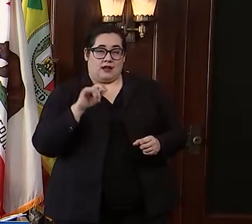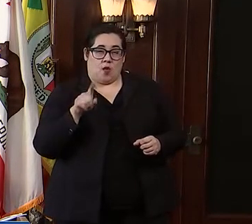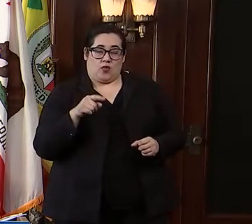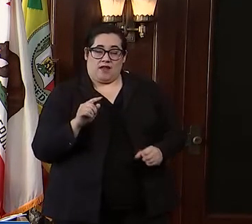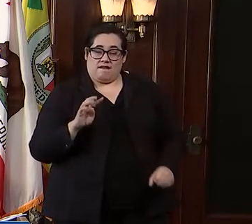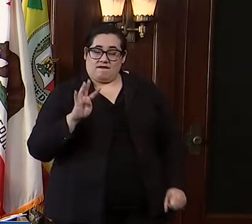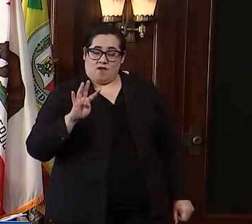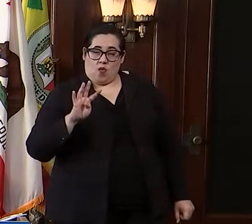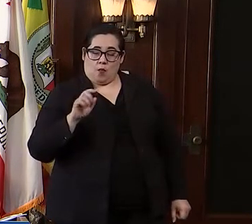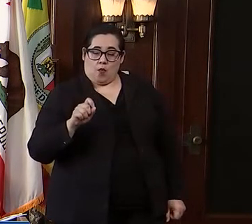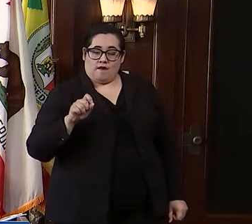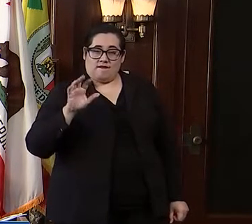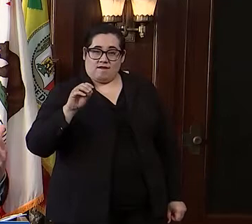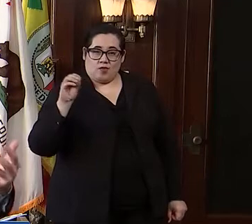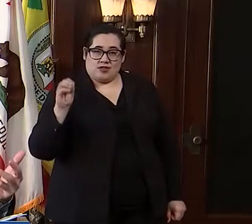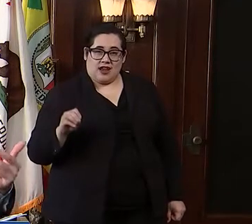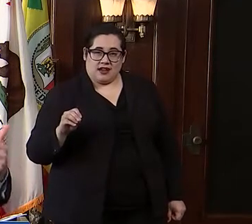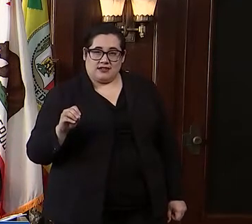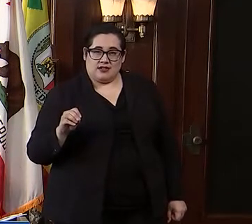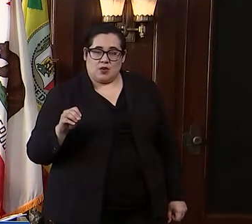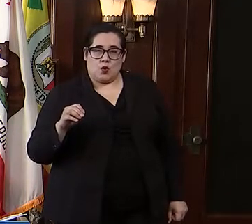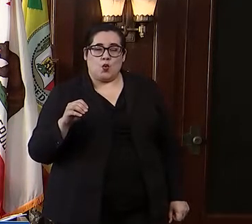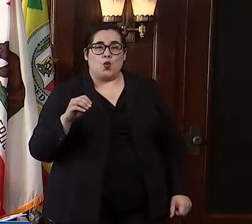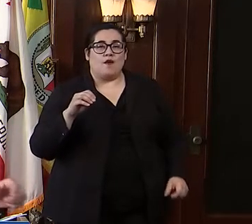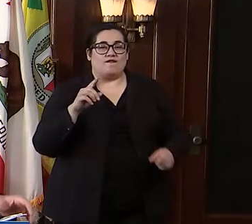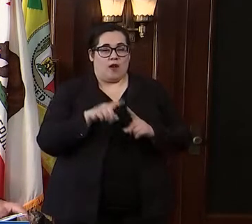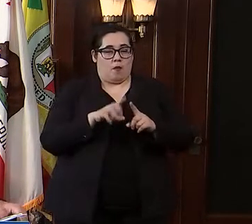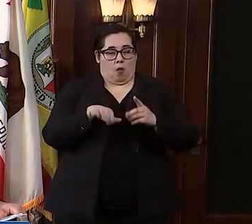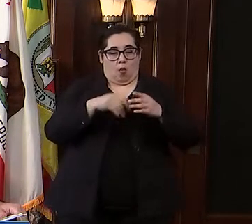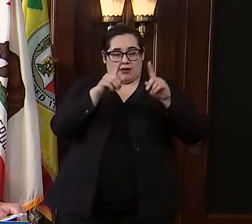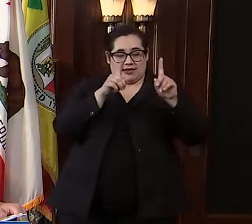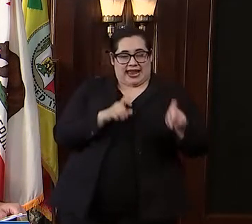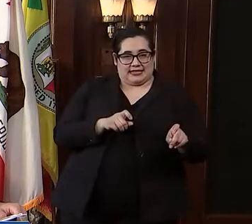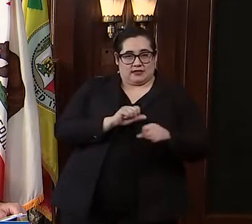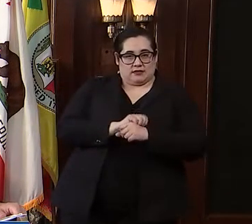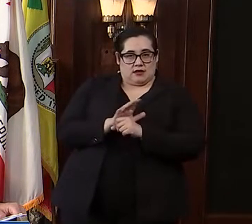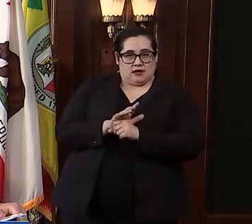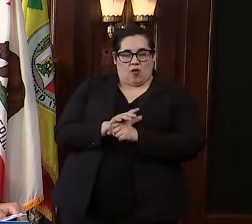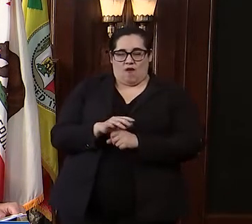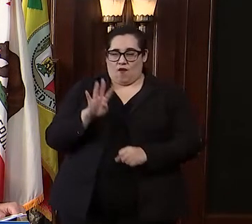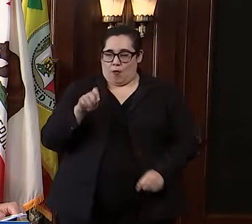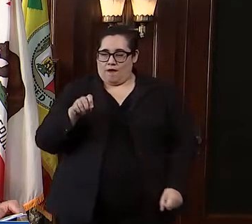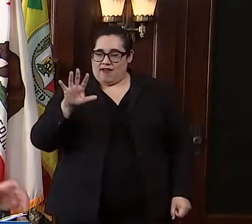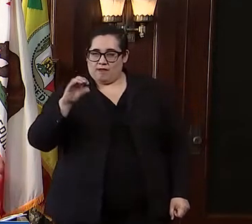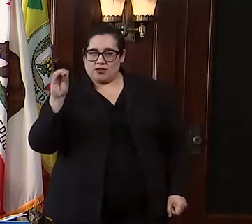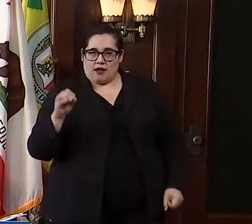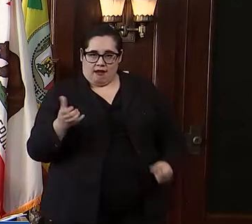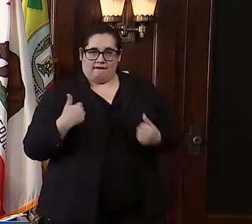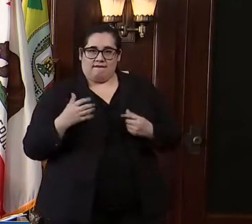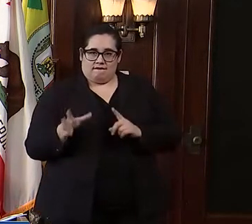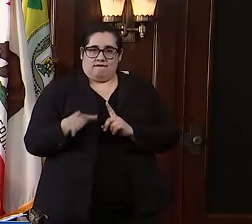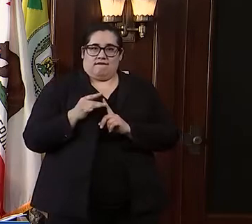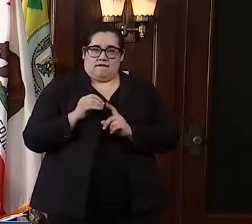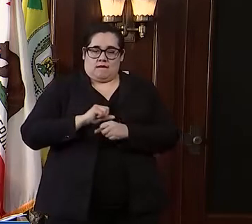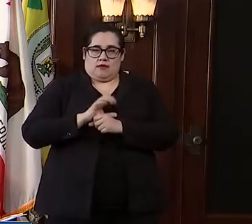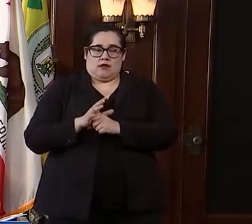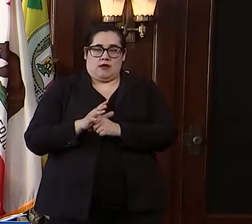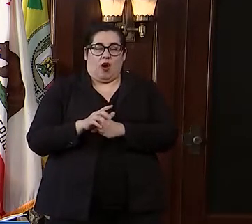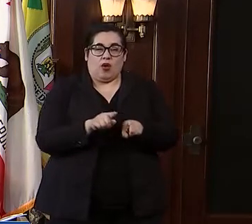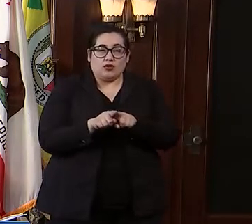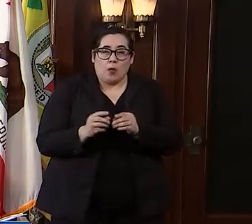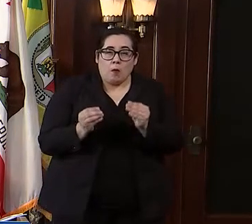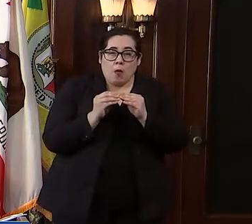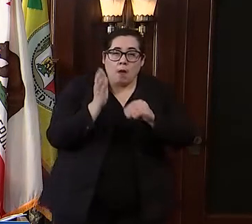4,5% positivo en las pruebas de coronavirus. Y también más camas,